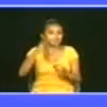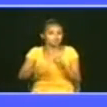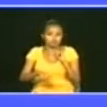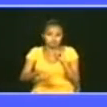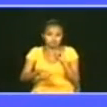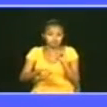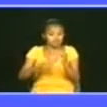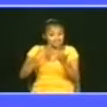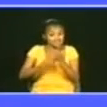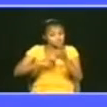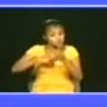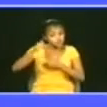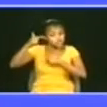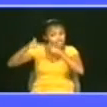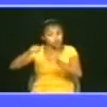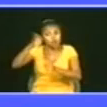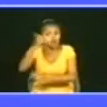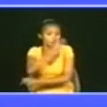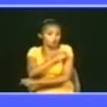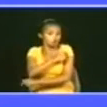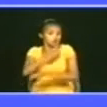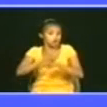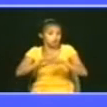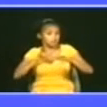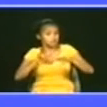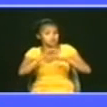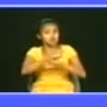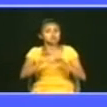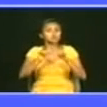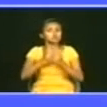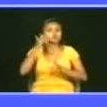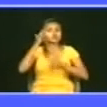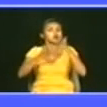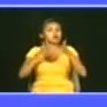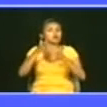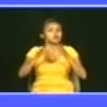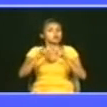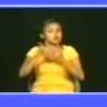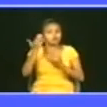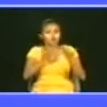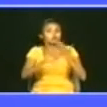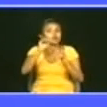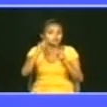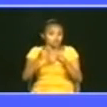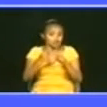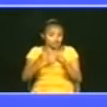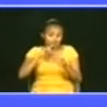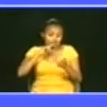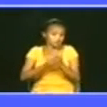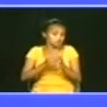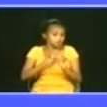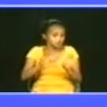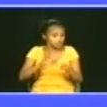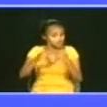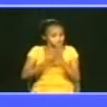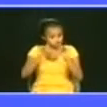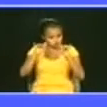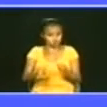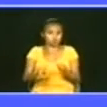ነው ከዚህ ውጪ ሄደው ሌላ ቦታ ላይ ብንልካቸው በምን አገልግሎት ያገኛሉ መረጃውም ስለሌለ ቀጥታ እዚሁ ነው